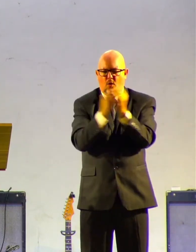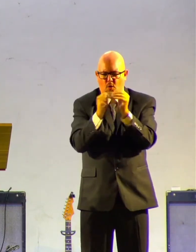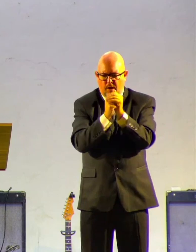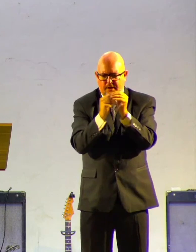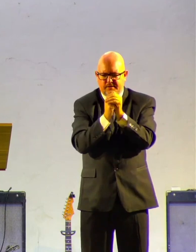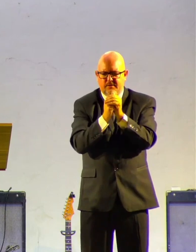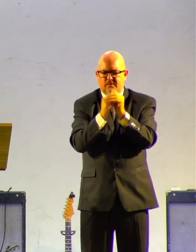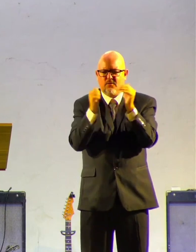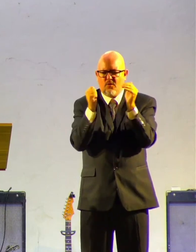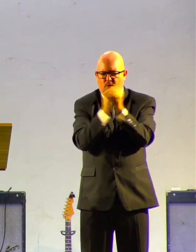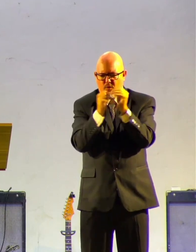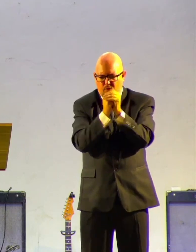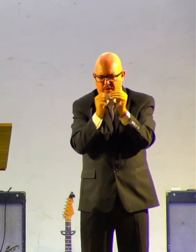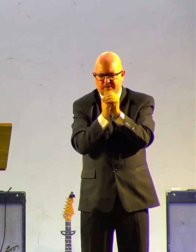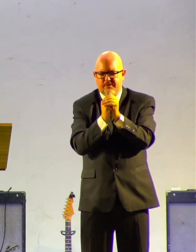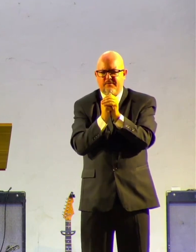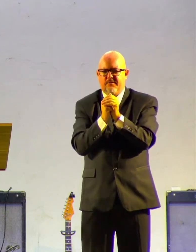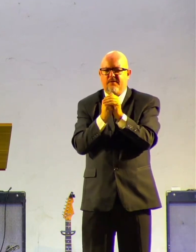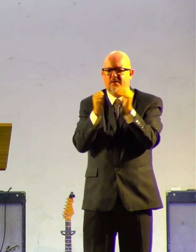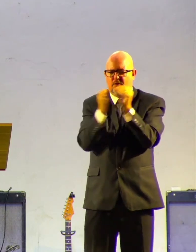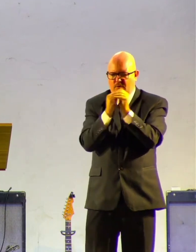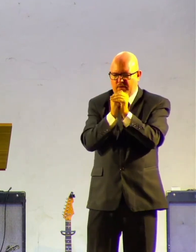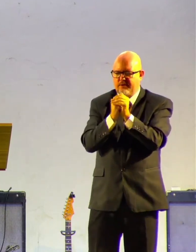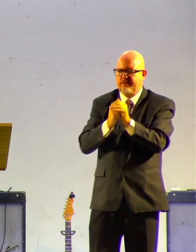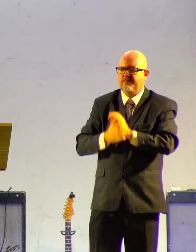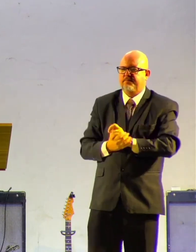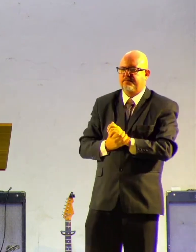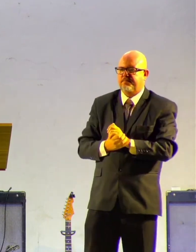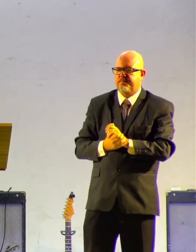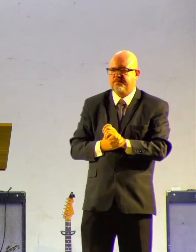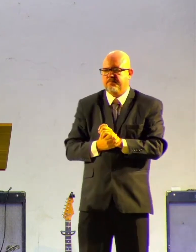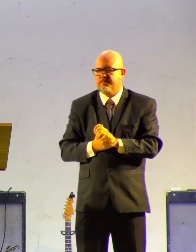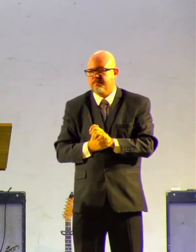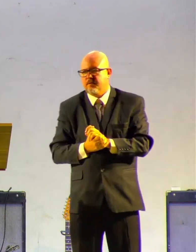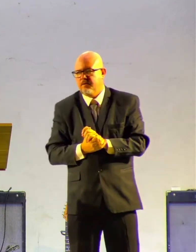oração, oração, oração.